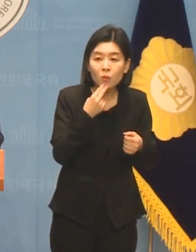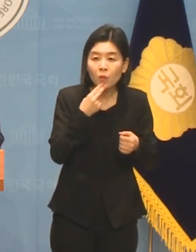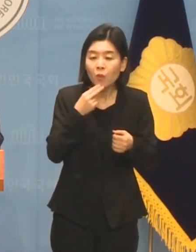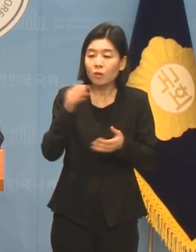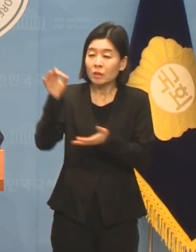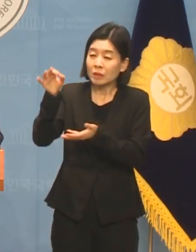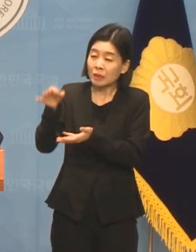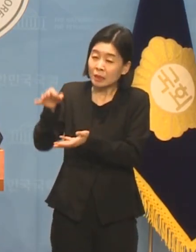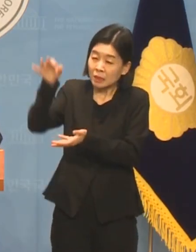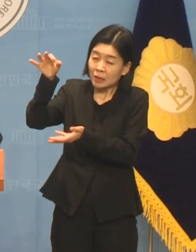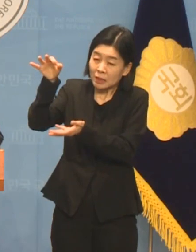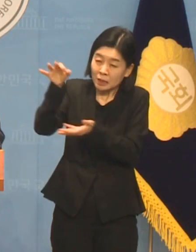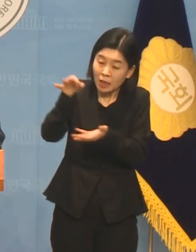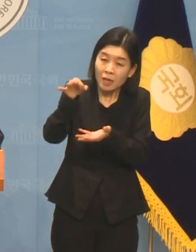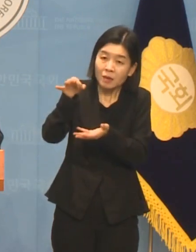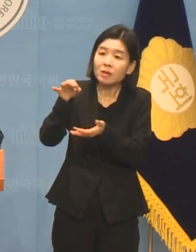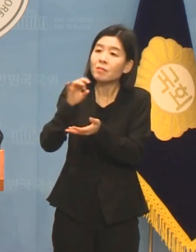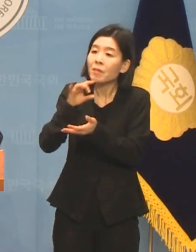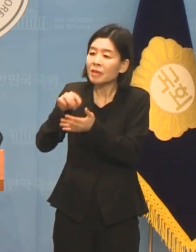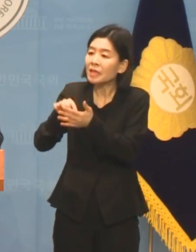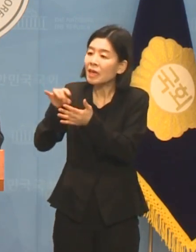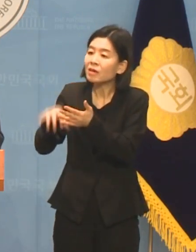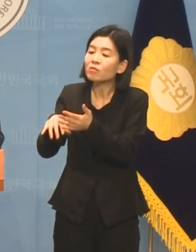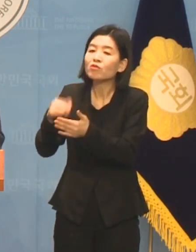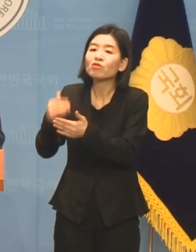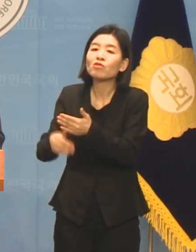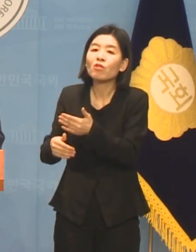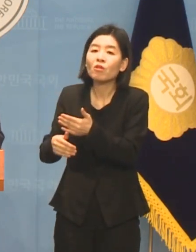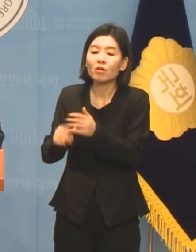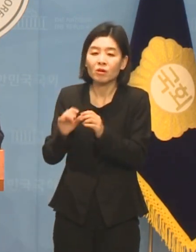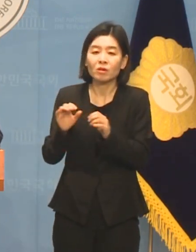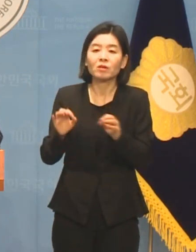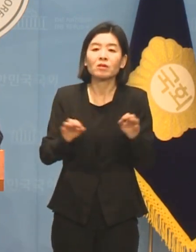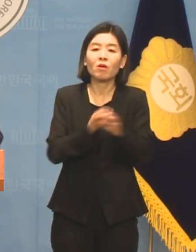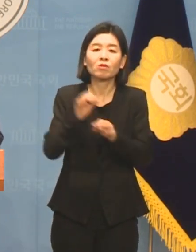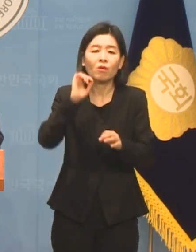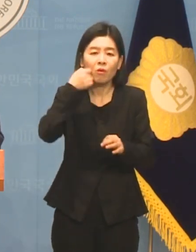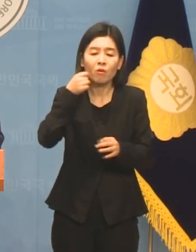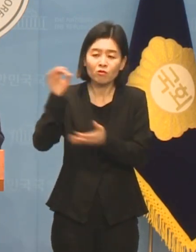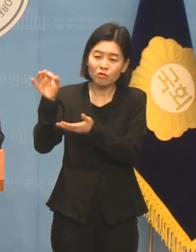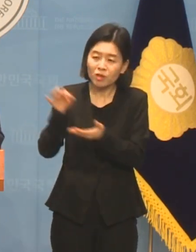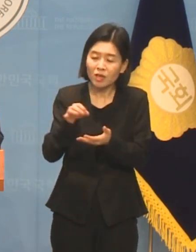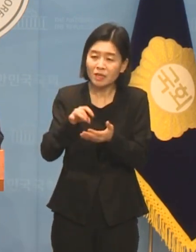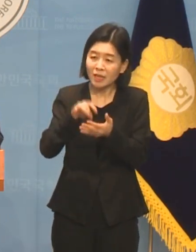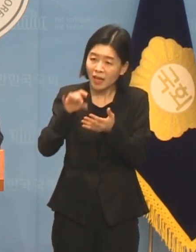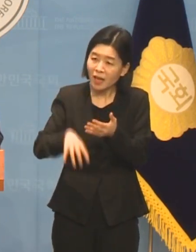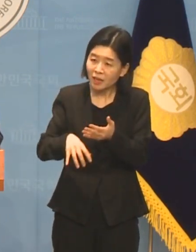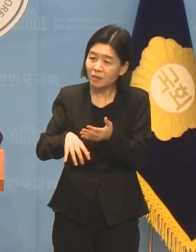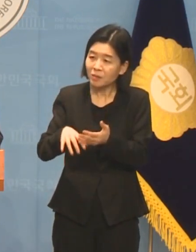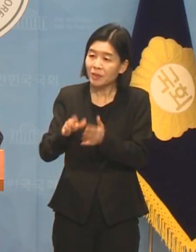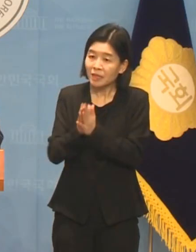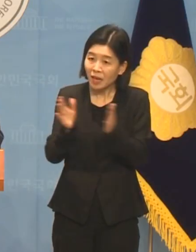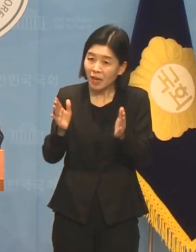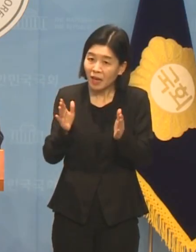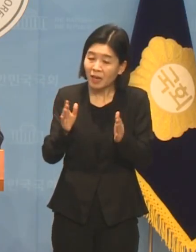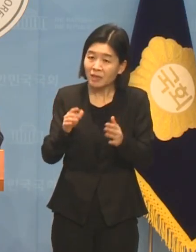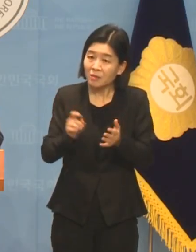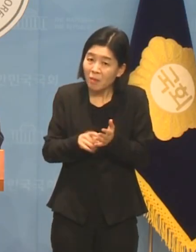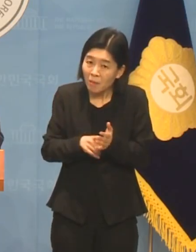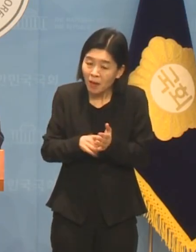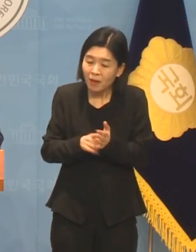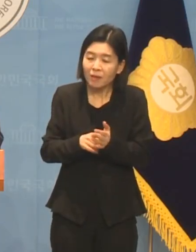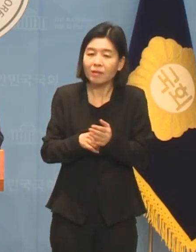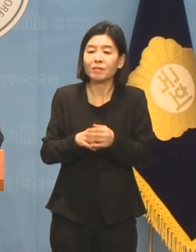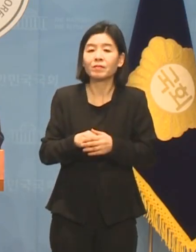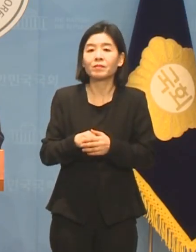자산가부터 상속세가 줄어듭니다. 1. 민생이 어려운데 유산취득세 도입이 그렇게 시급한 문제인가? 오늘